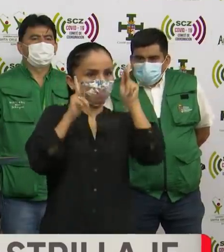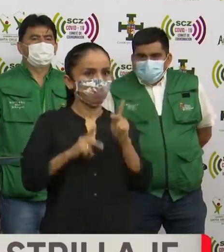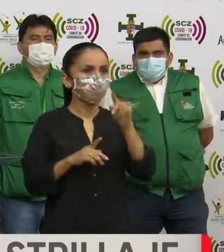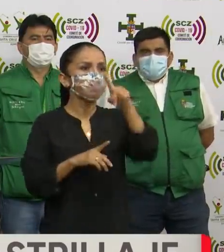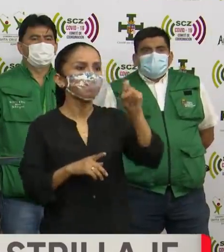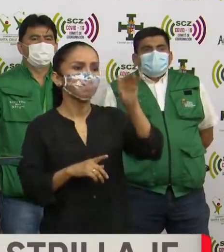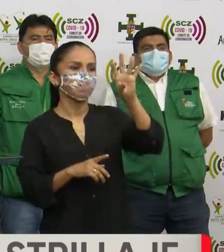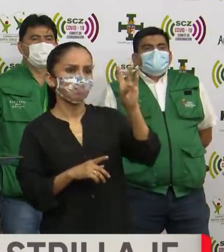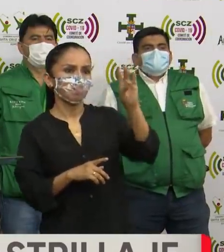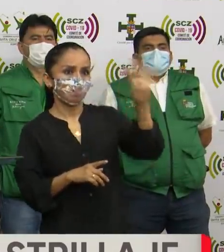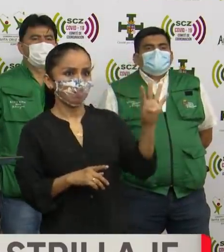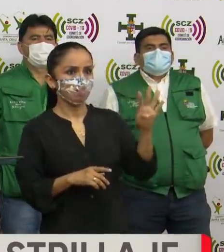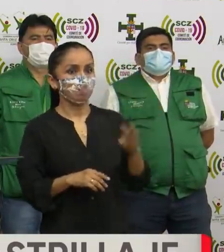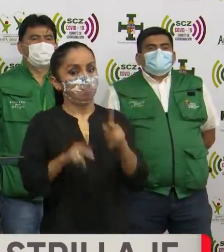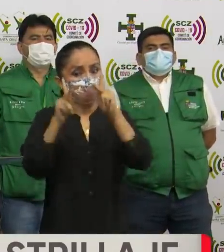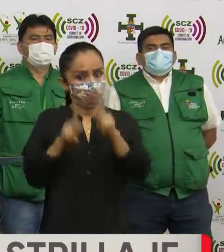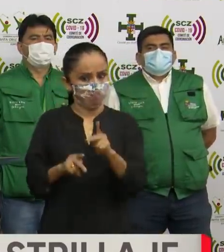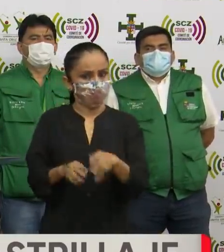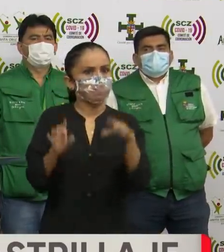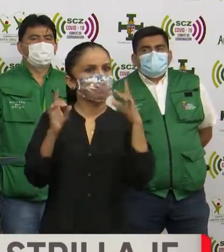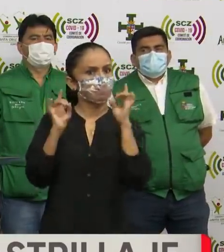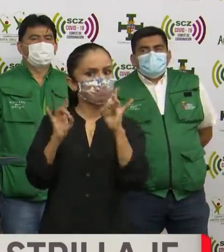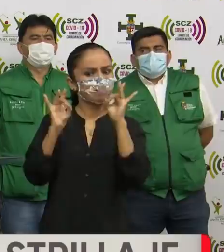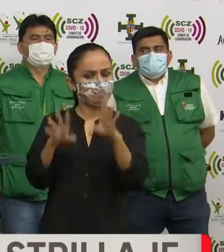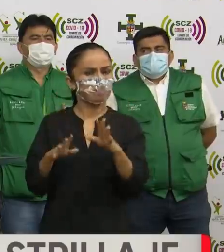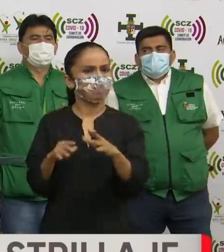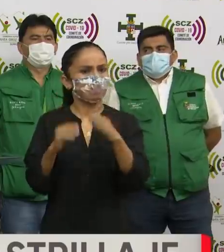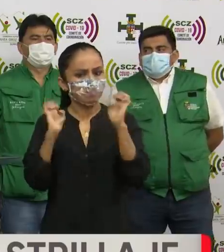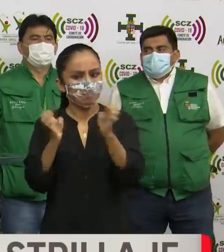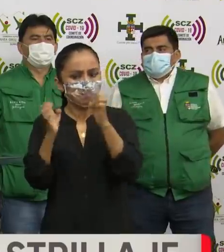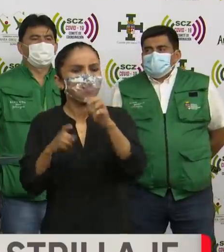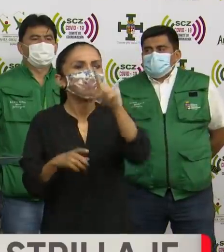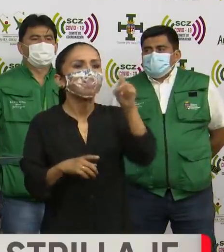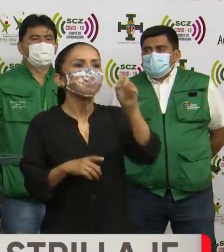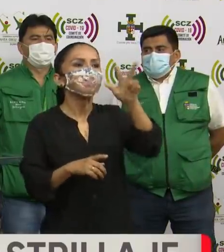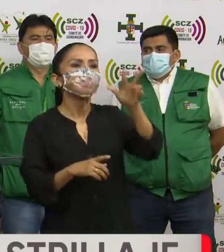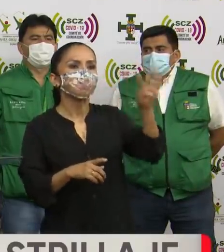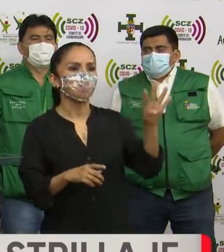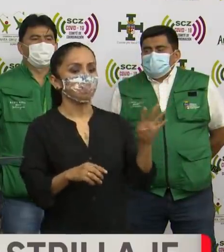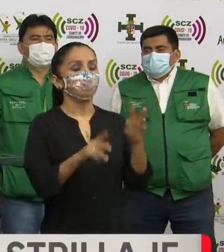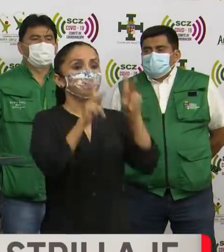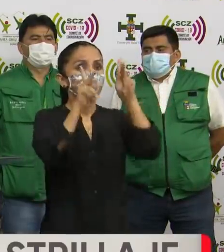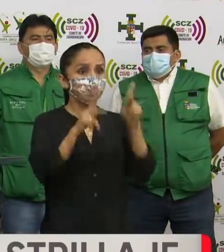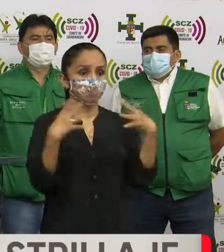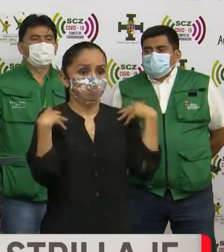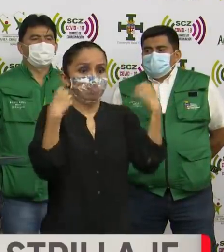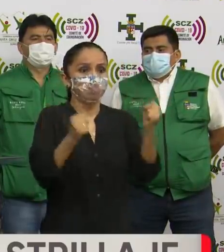154. Personas con signos de alarma, 134.